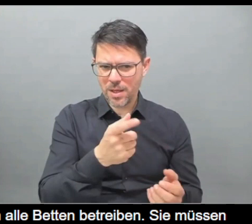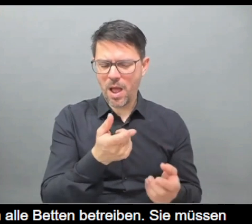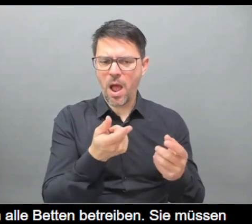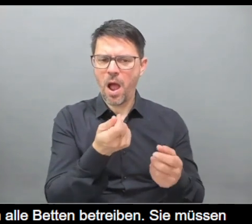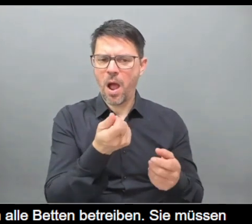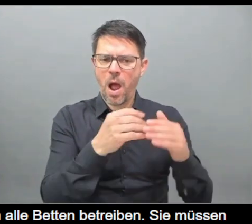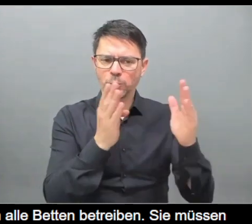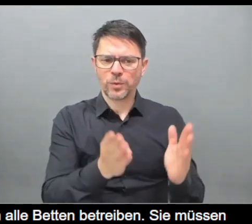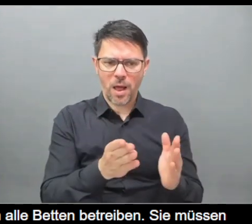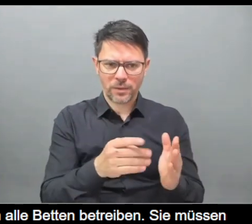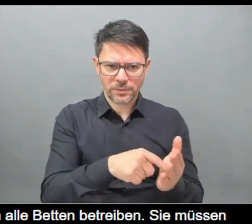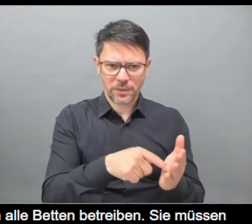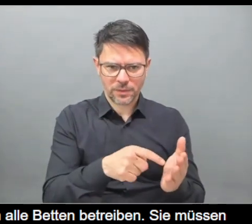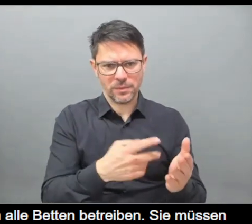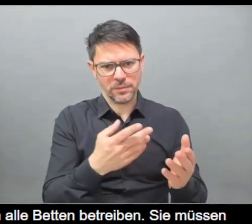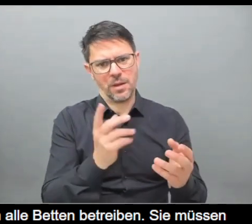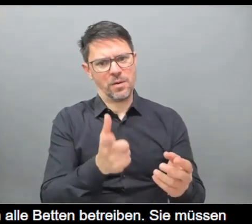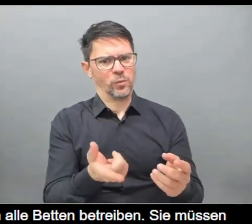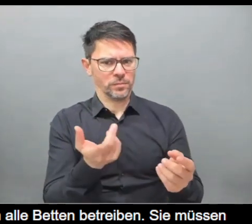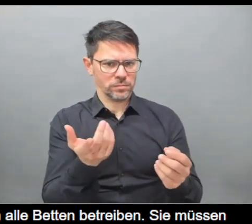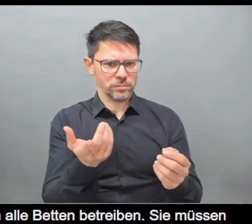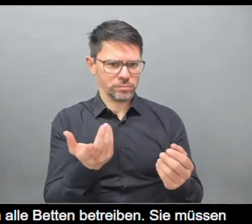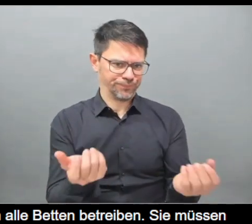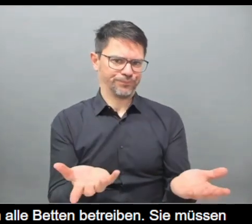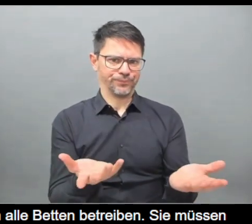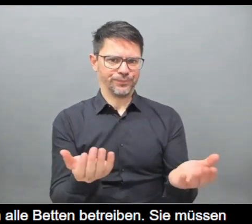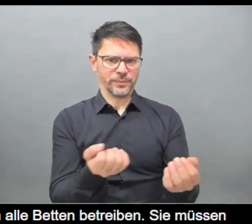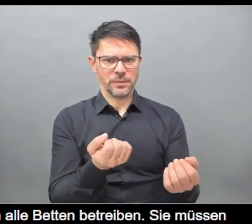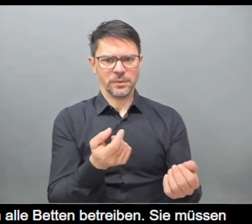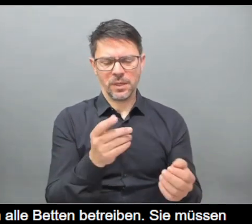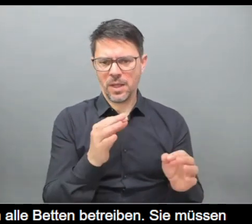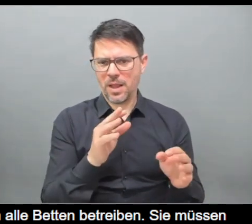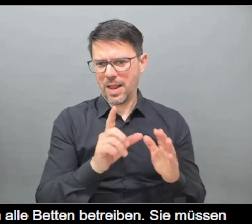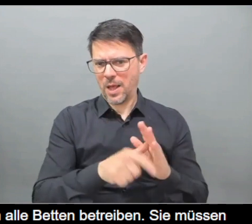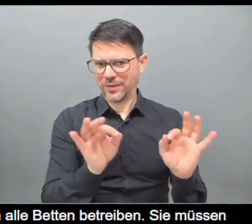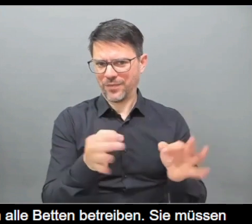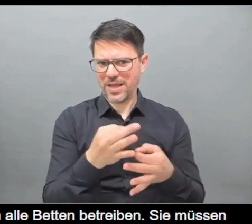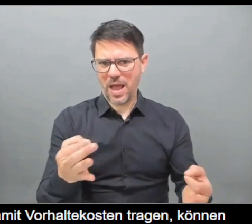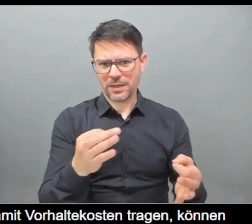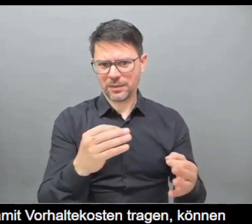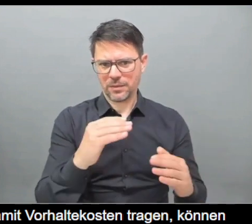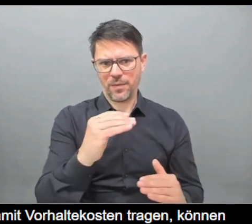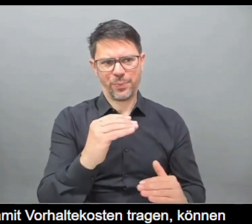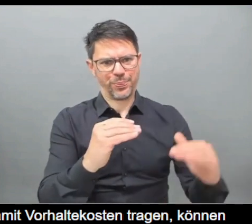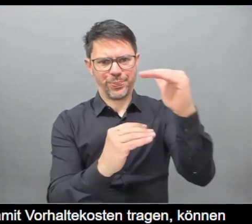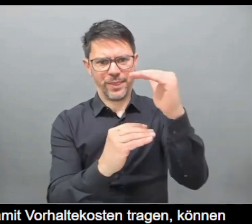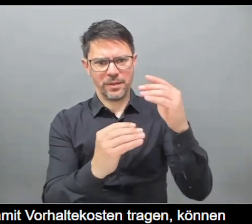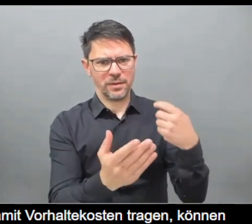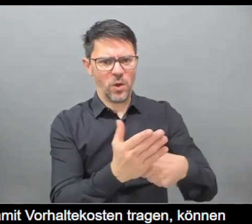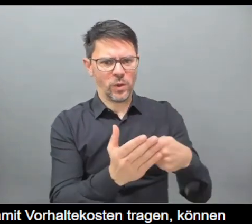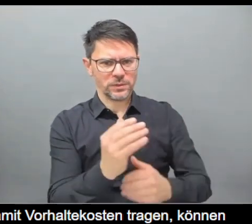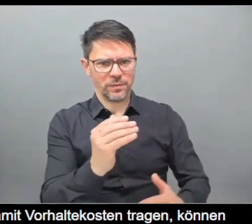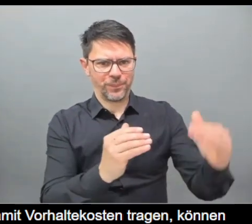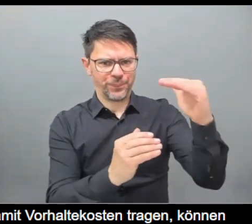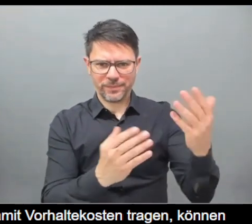Ausfallbürgen werden, weil der Bund in der Frage der Finanzierung seine Hausaufgaben nicht erfüllt hat. Deshalb ist